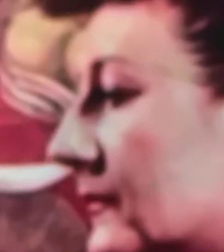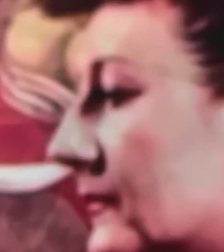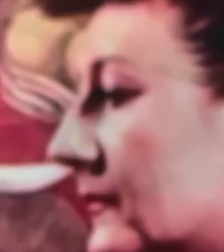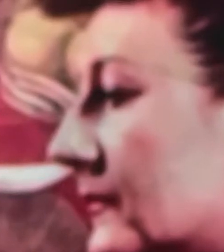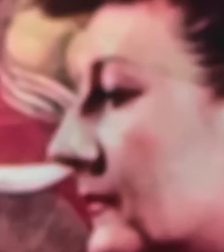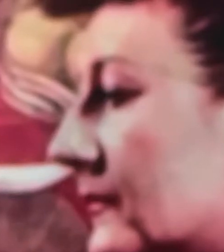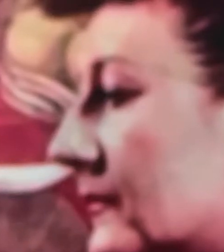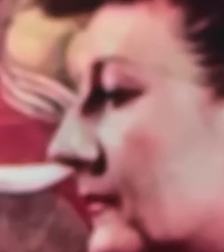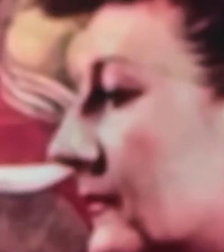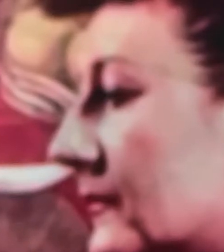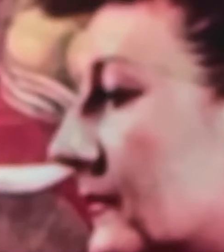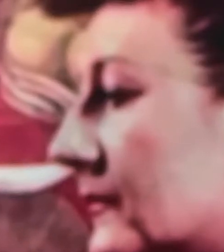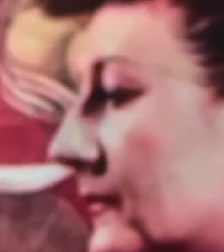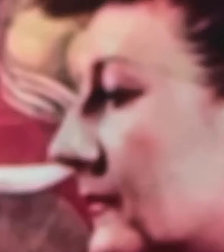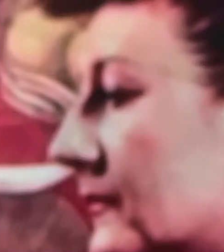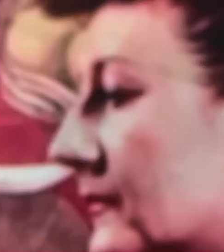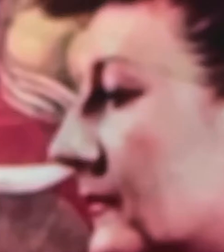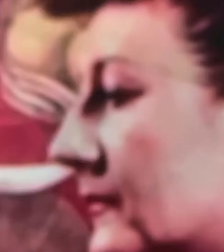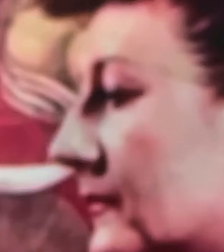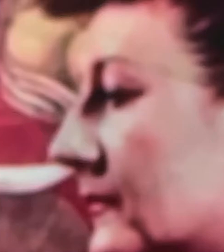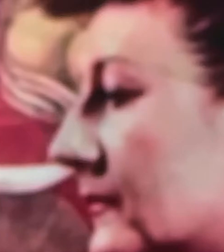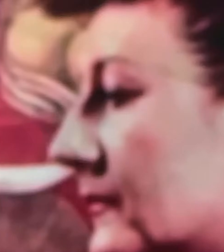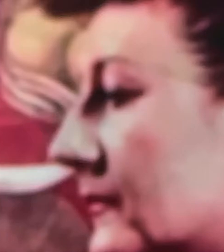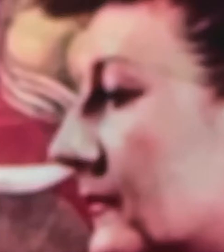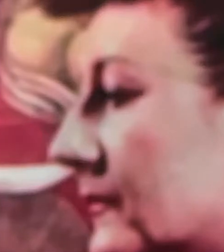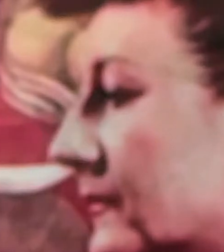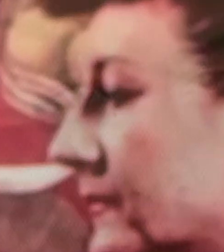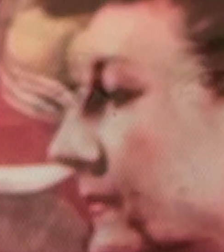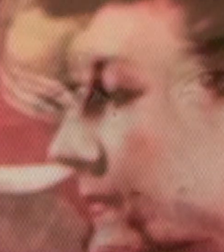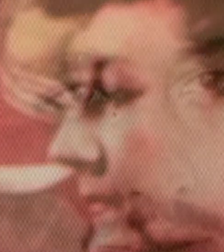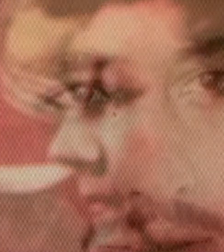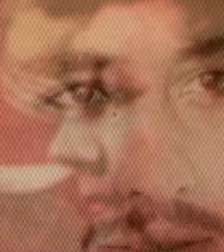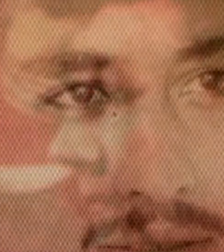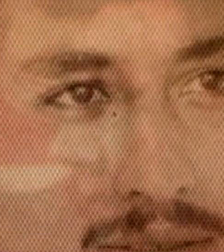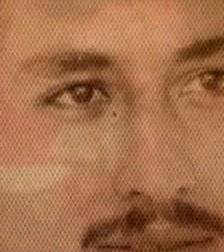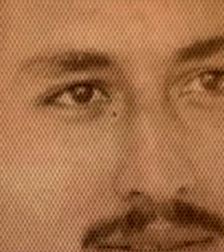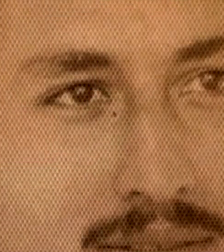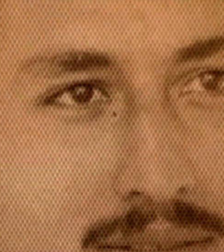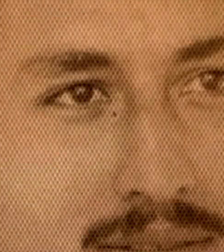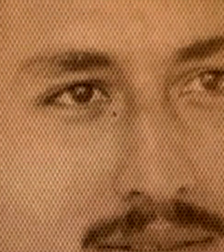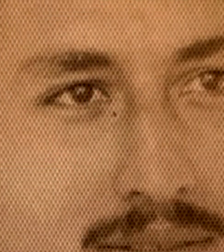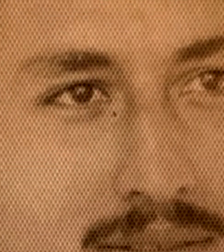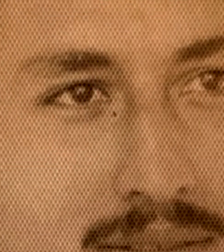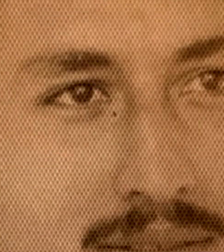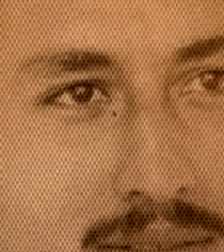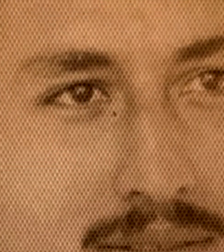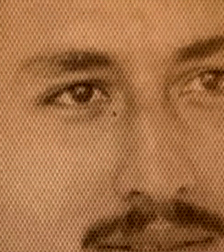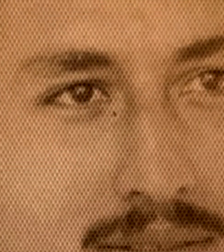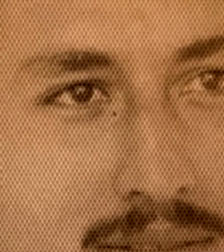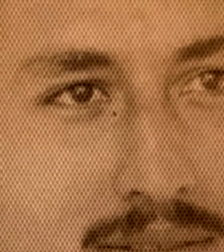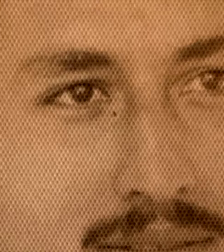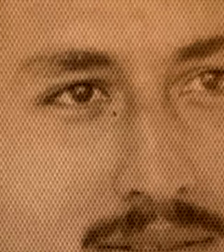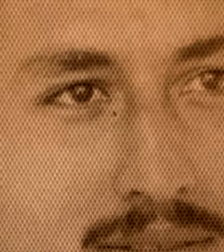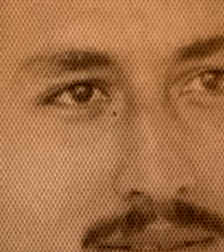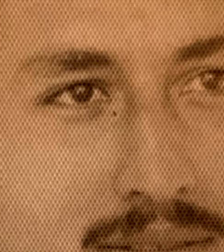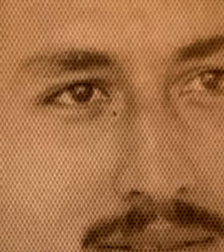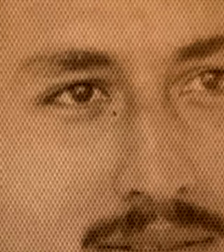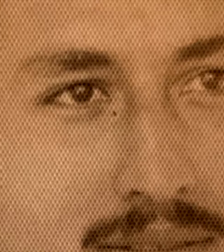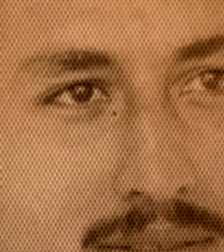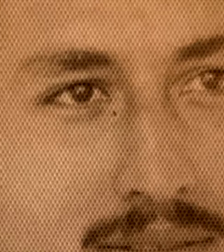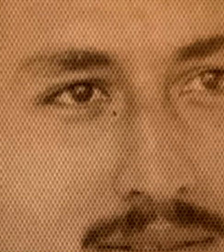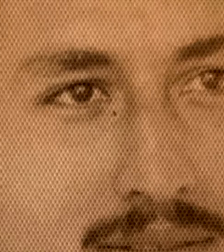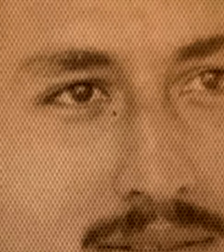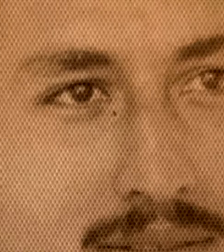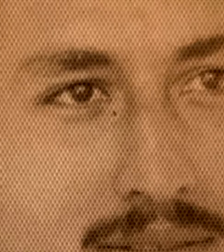ラフルに描きました。それが彼女の絵の特徴でした。ホセ・チャベス・モラドは政治活動